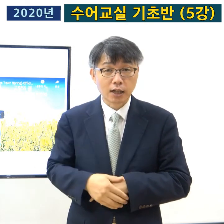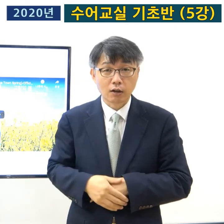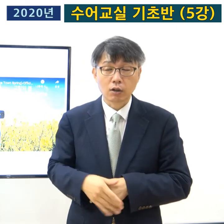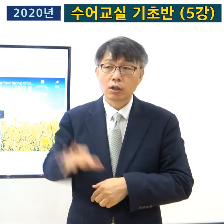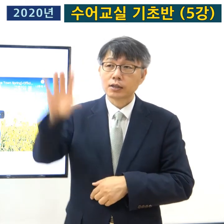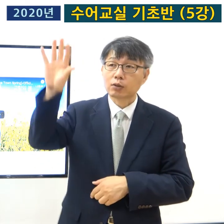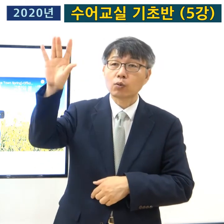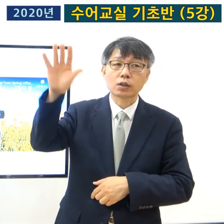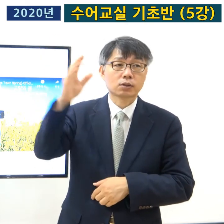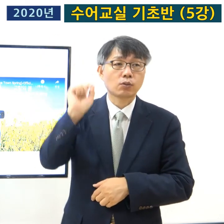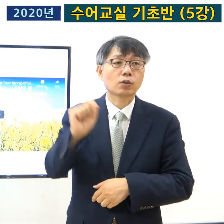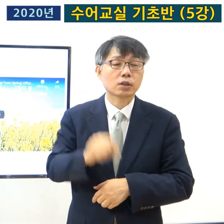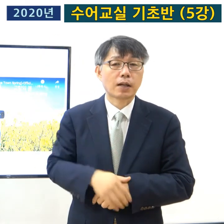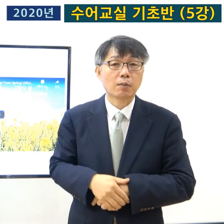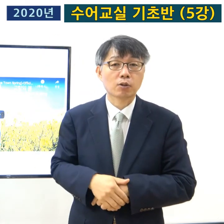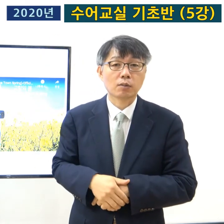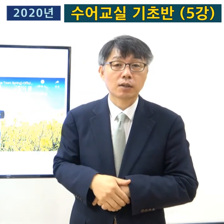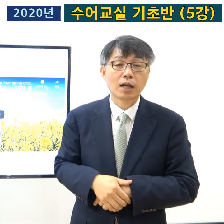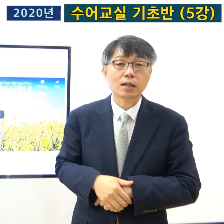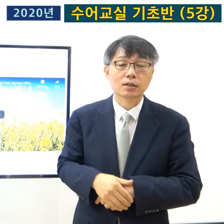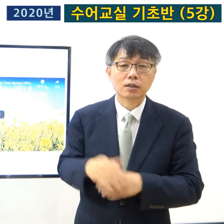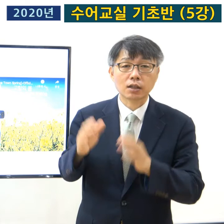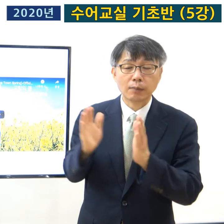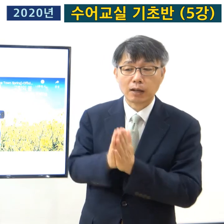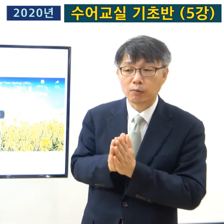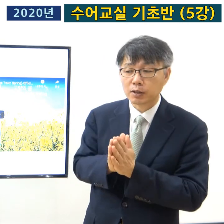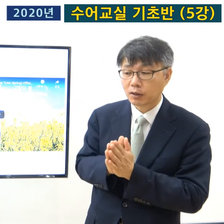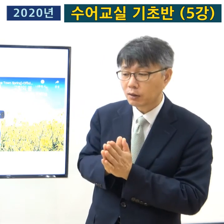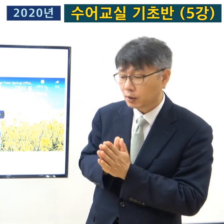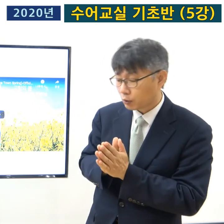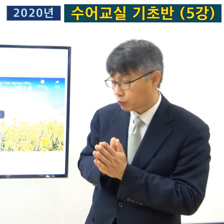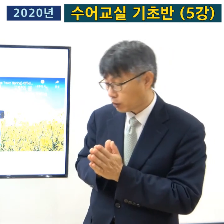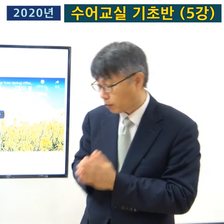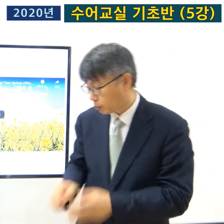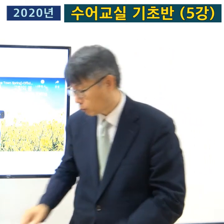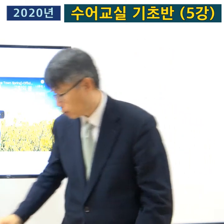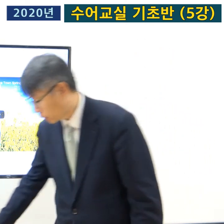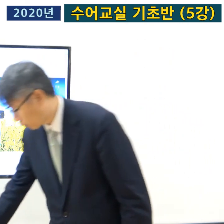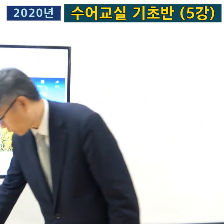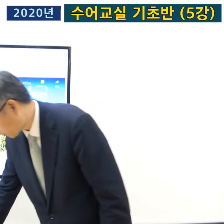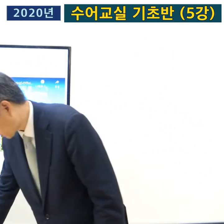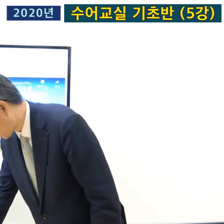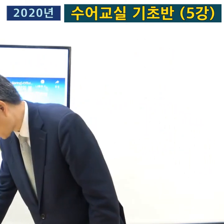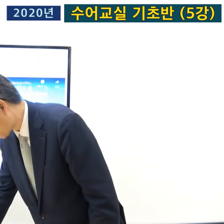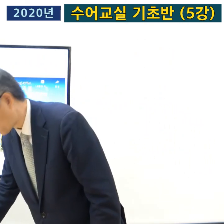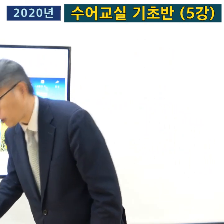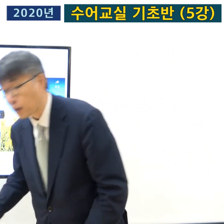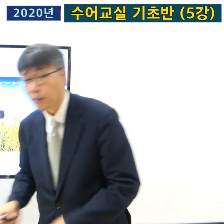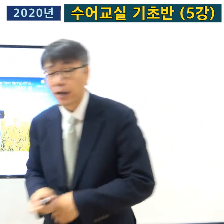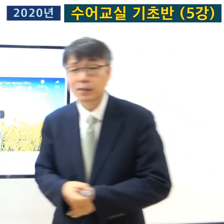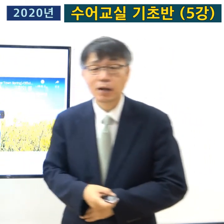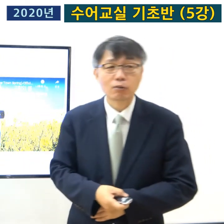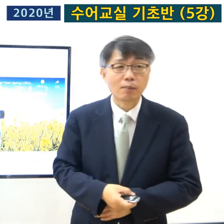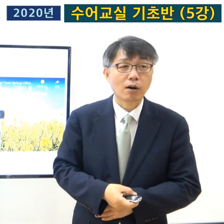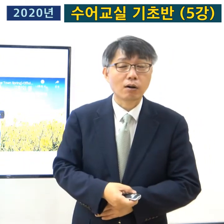될까요? 자 손끝을 바라보는 겁니다. 그래서 그렇게 바라보면서 수어를 한번 해보겠습니다. 그러면 마지막으로